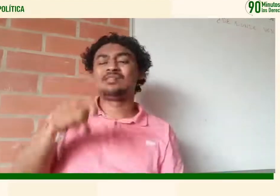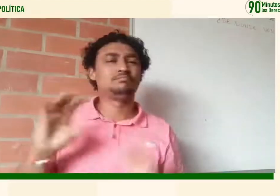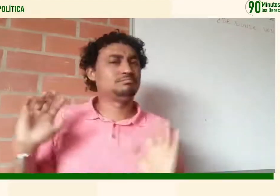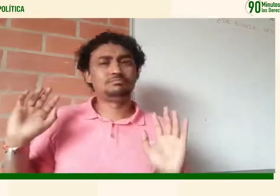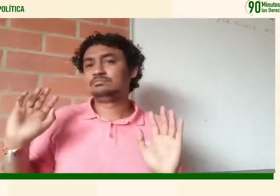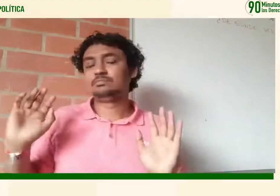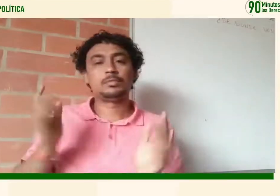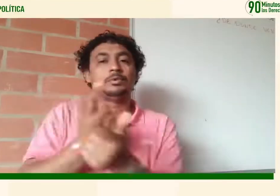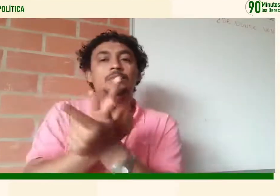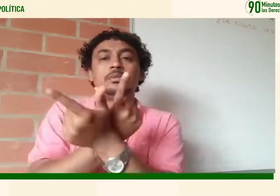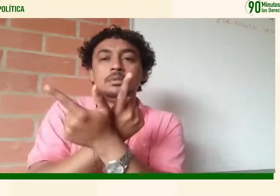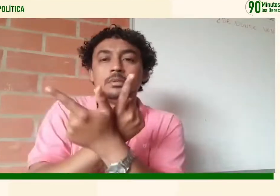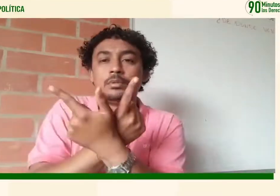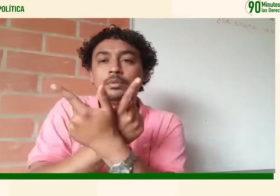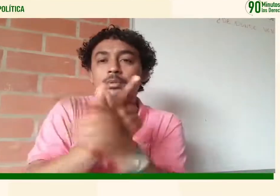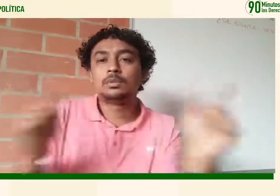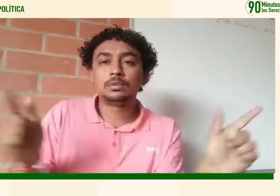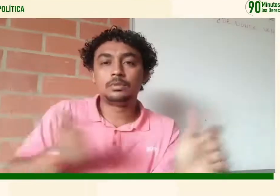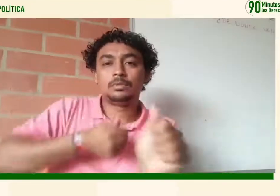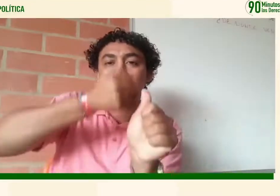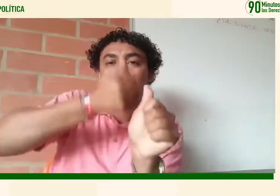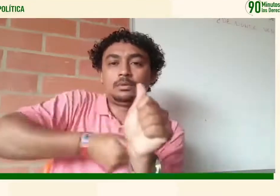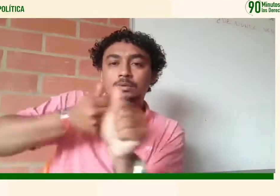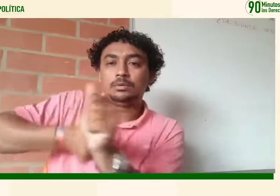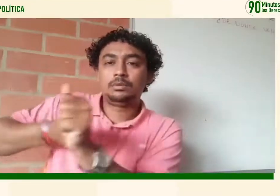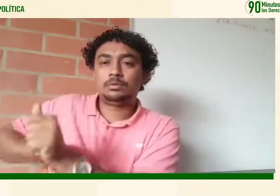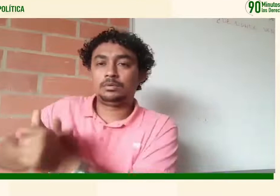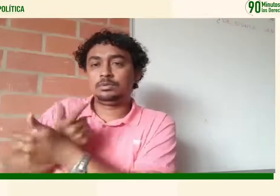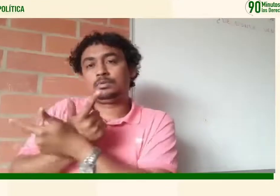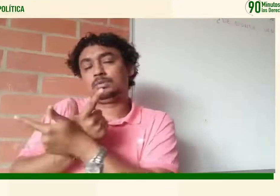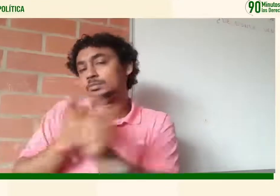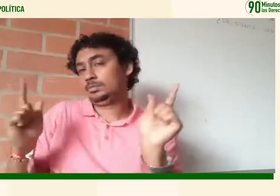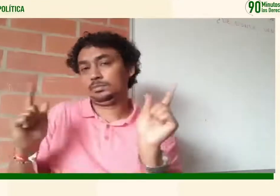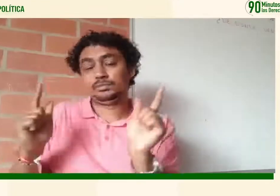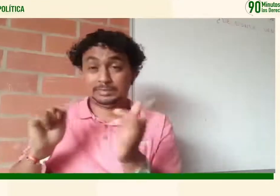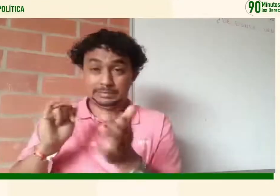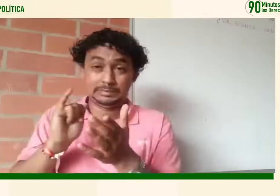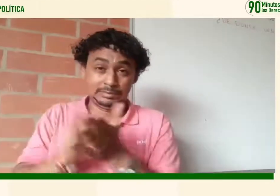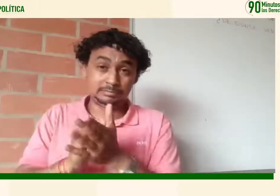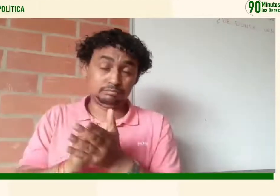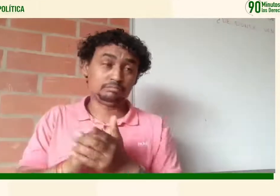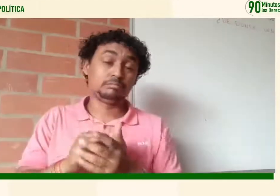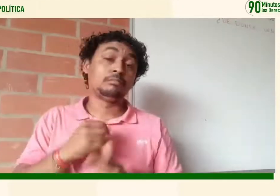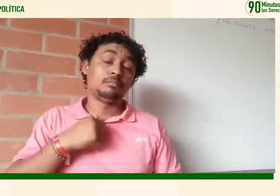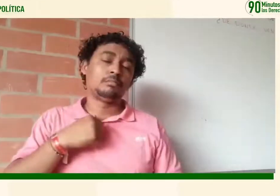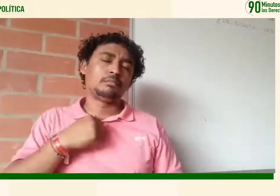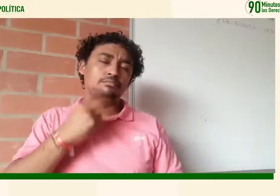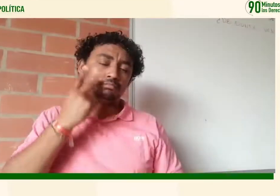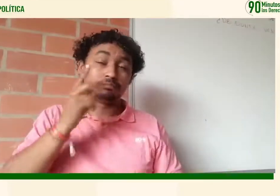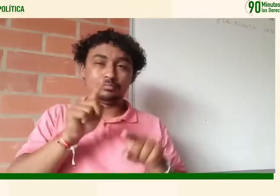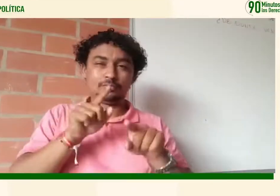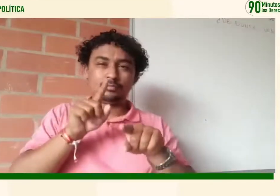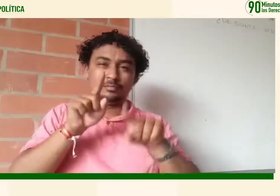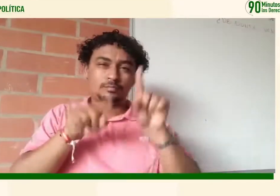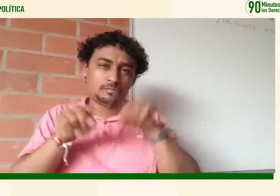a todos a votar por alguno es libertad de cada quien de cada individuo